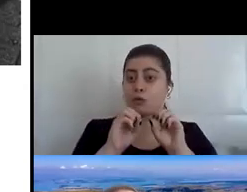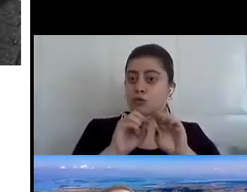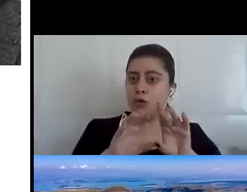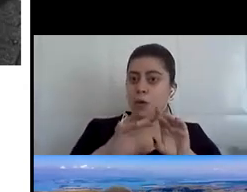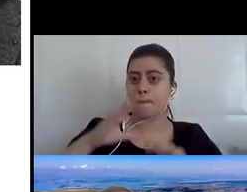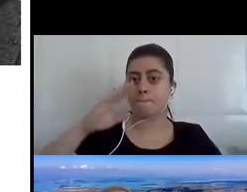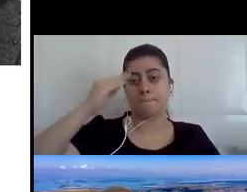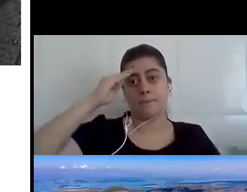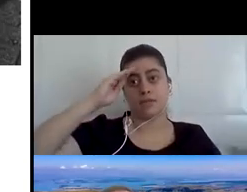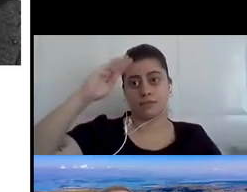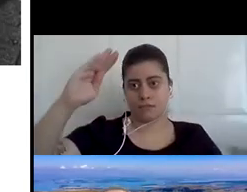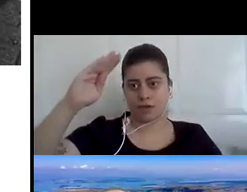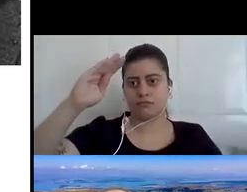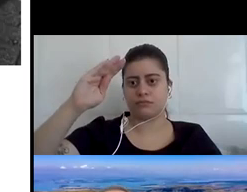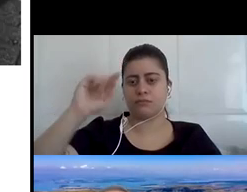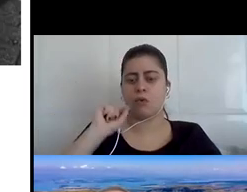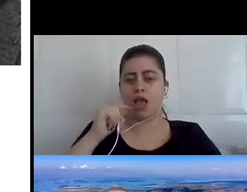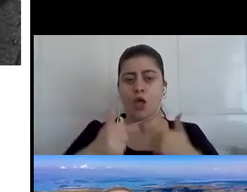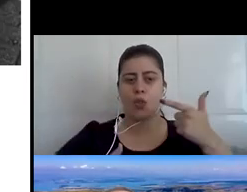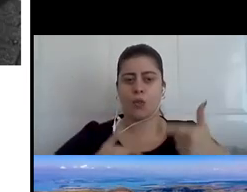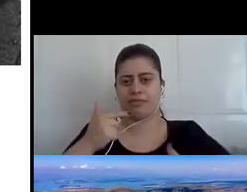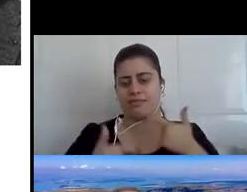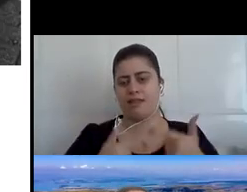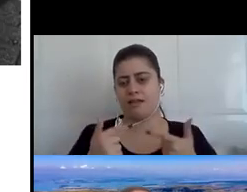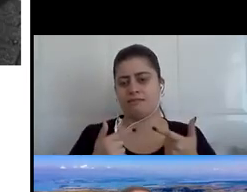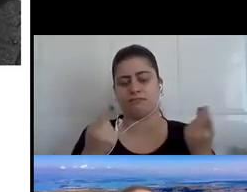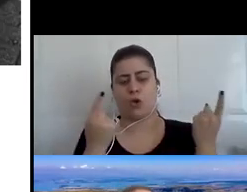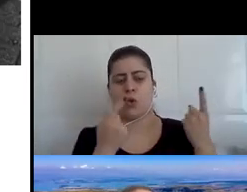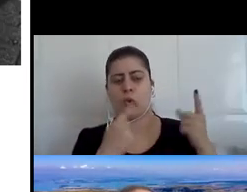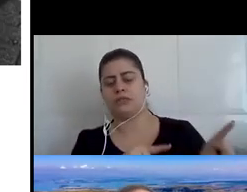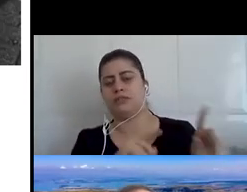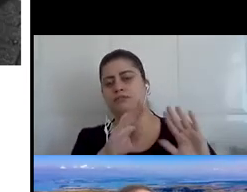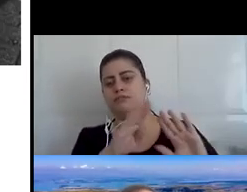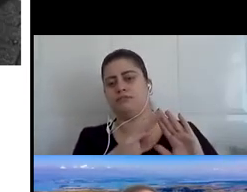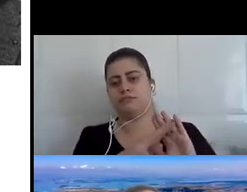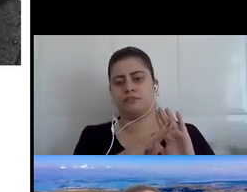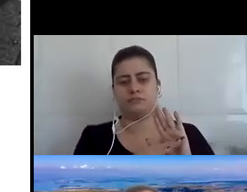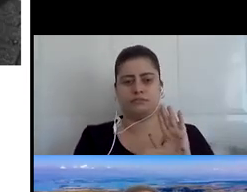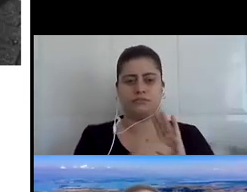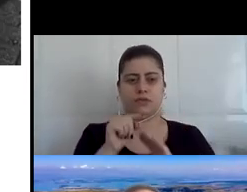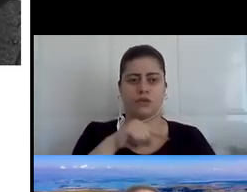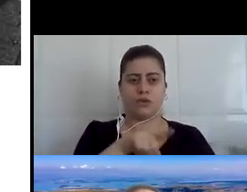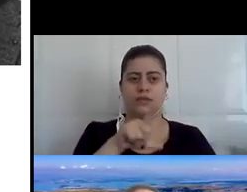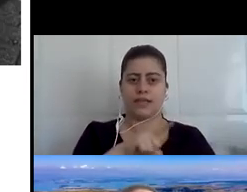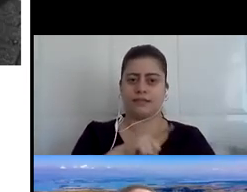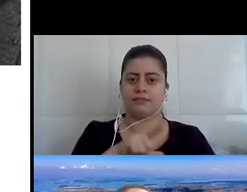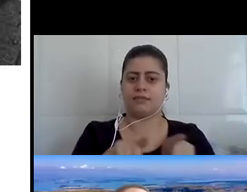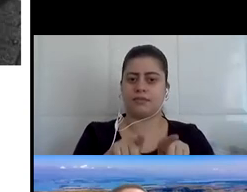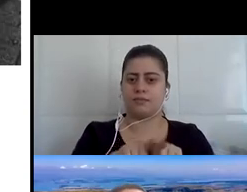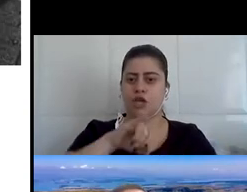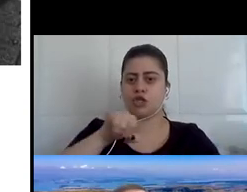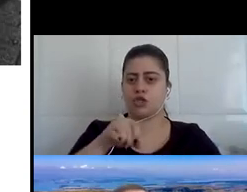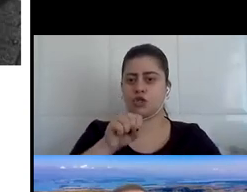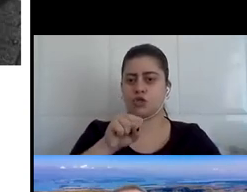indignação para que se lute contra essas questões. Aqui a gente traz o Zé de Castro também, que é um grande